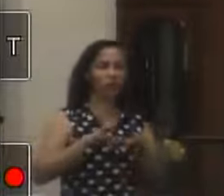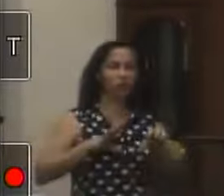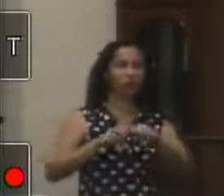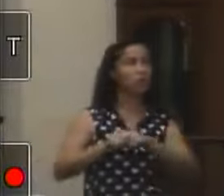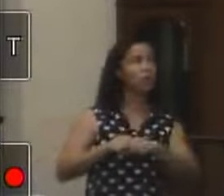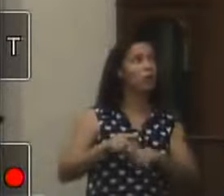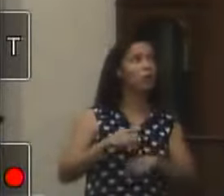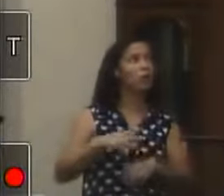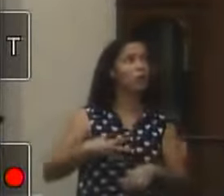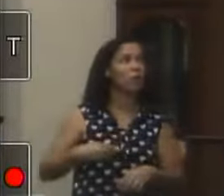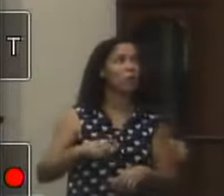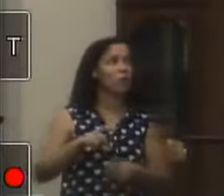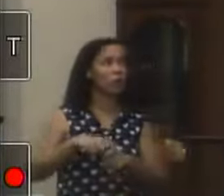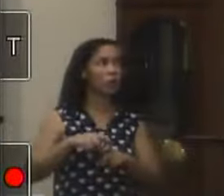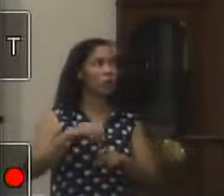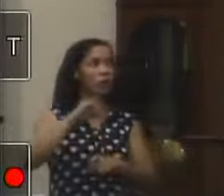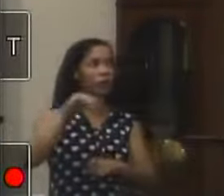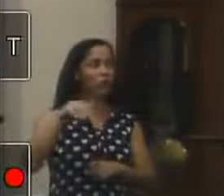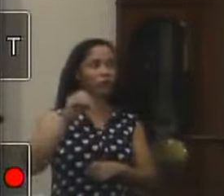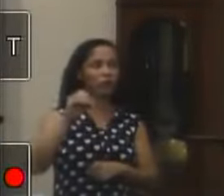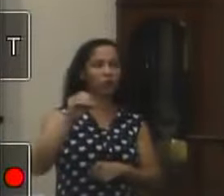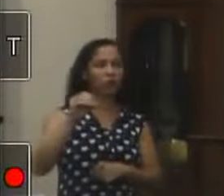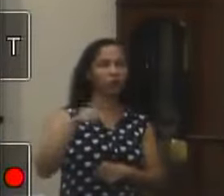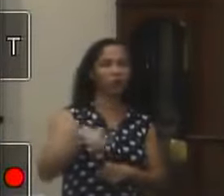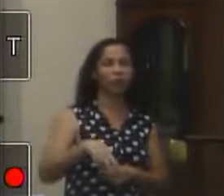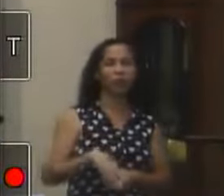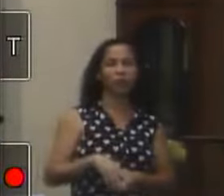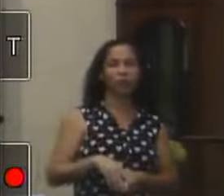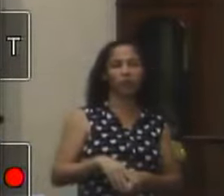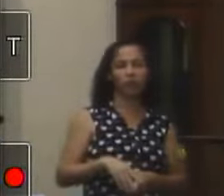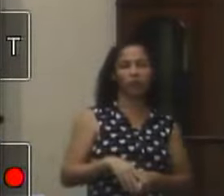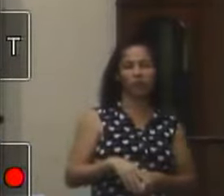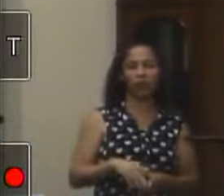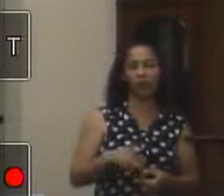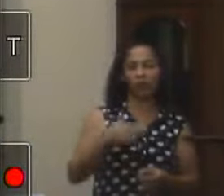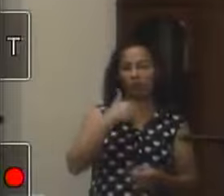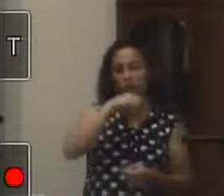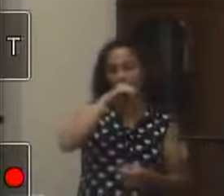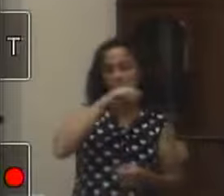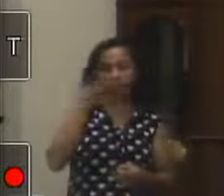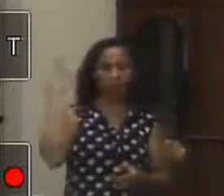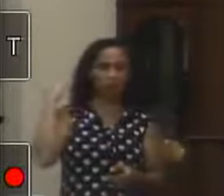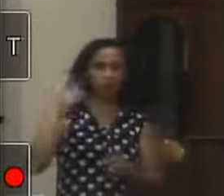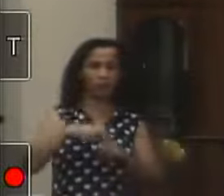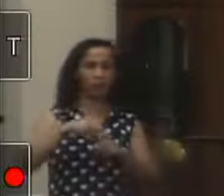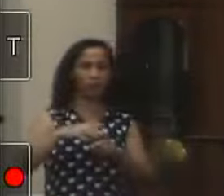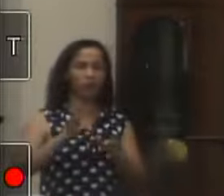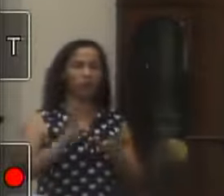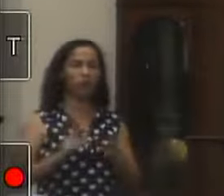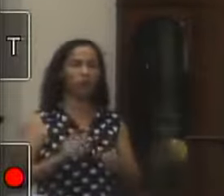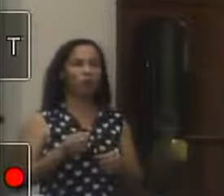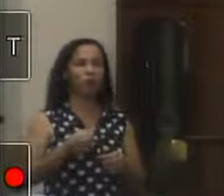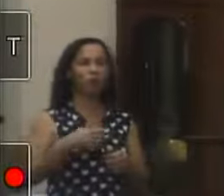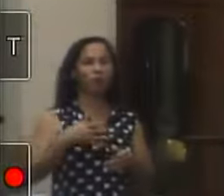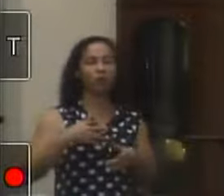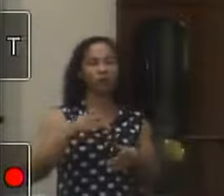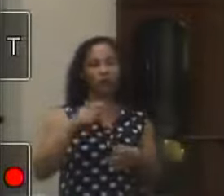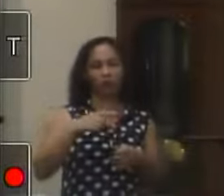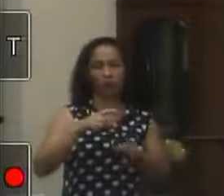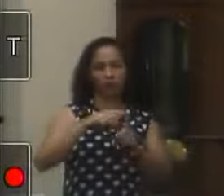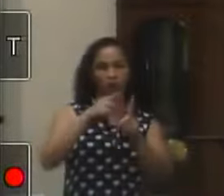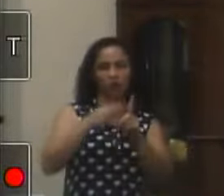da doutora Jô. O pessoal deve se recordar muito que a mãe dela foi uma médica obstetra muito boa aqui na cidade, tem uma história,